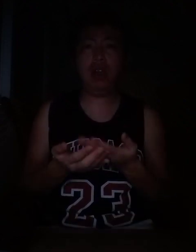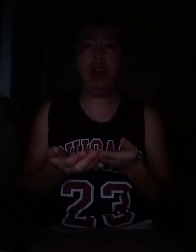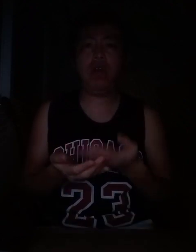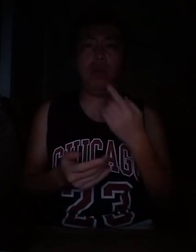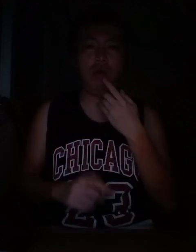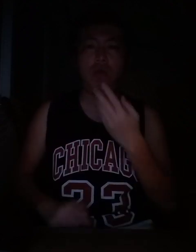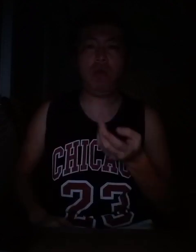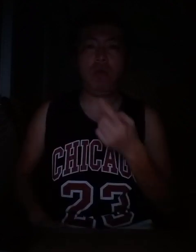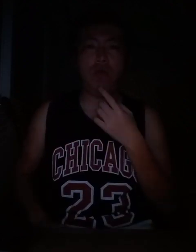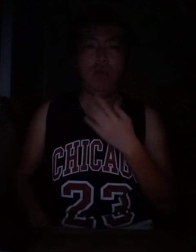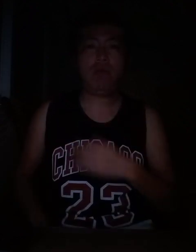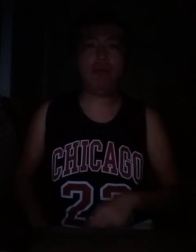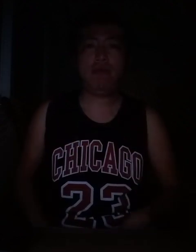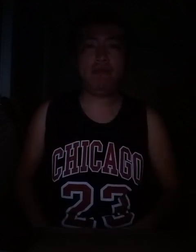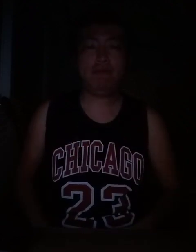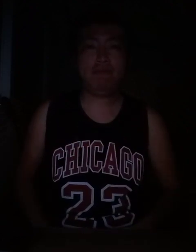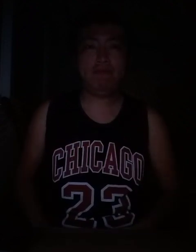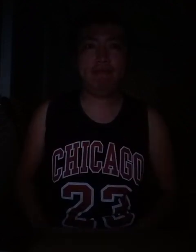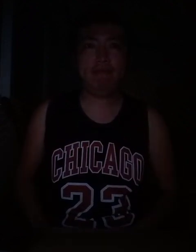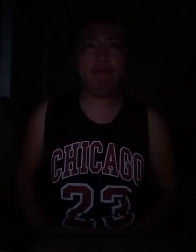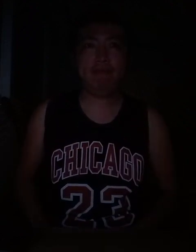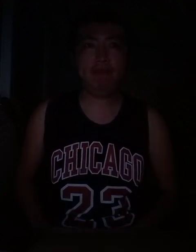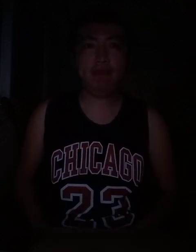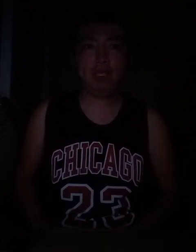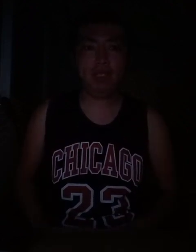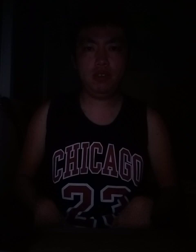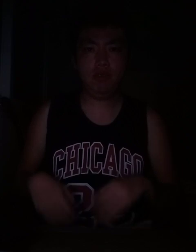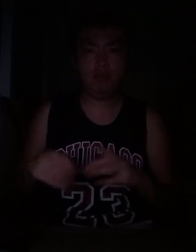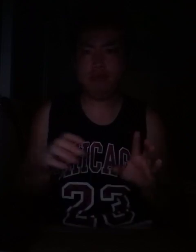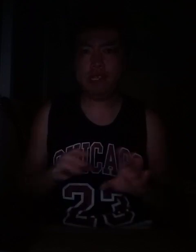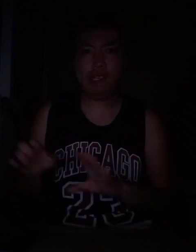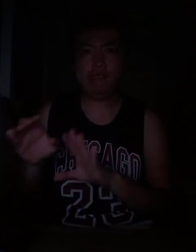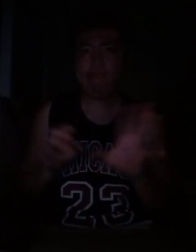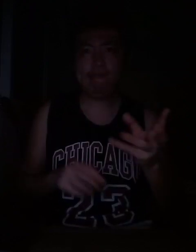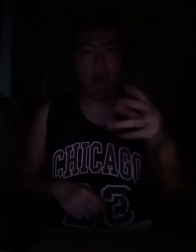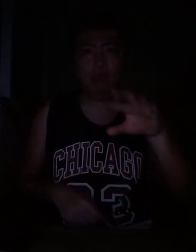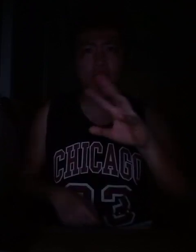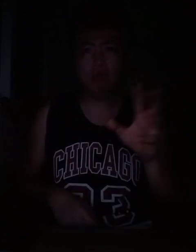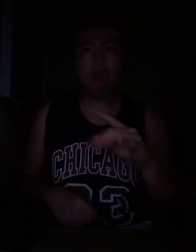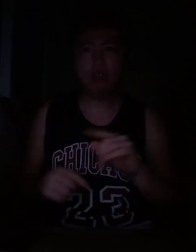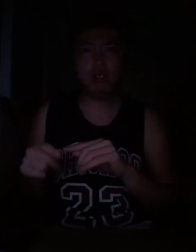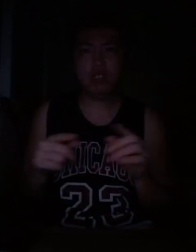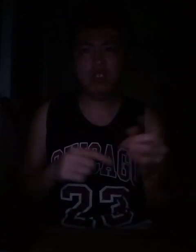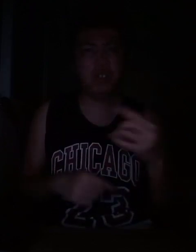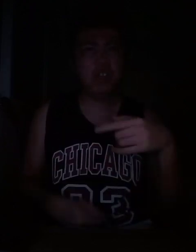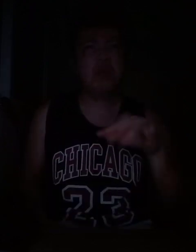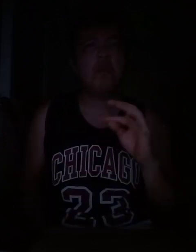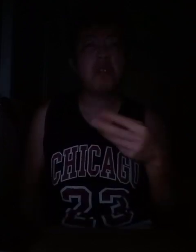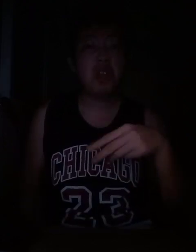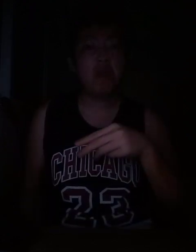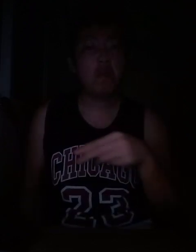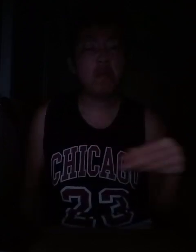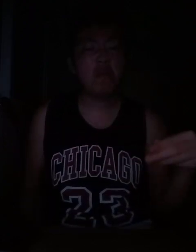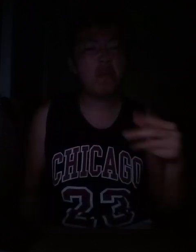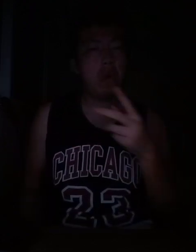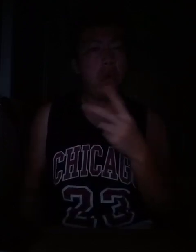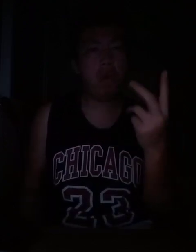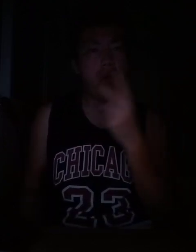TV조선 주재용입니다. 이번 태풍 카눈은 느림보 태풍입니다. 시속 15km의 느린